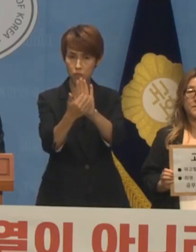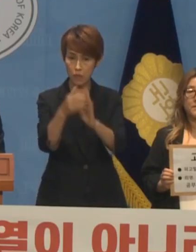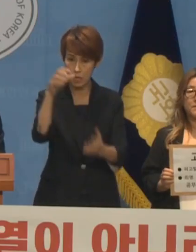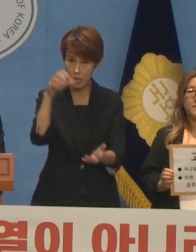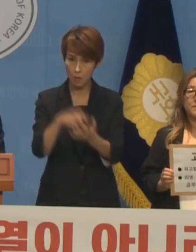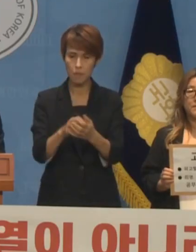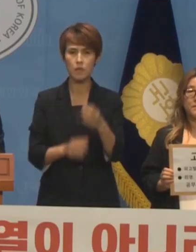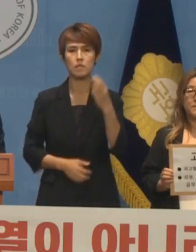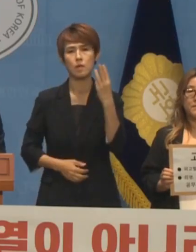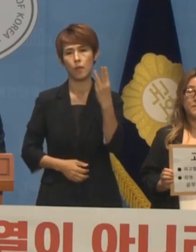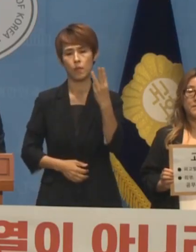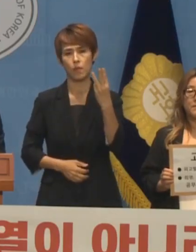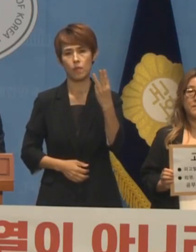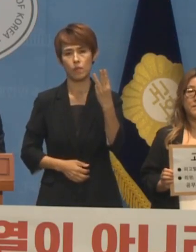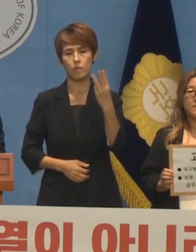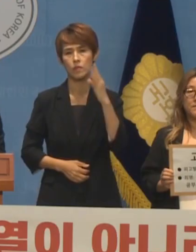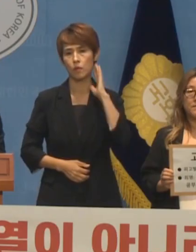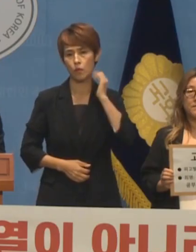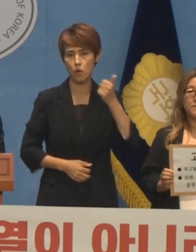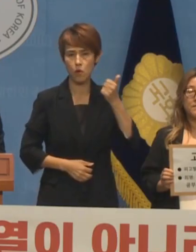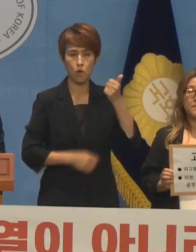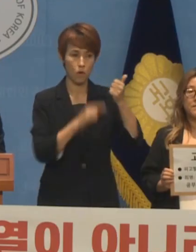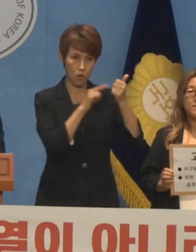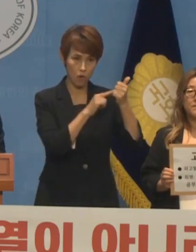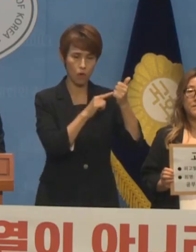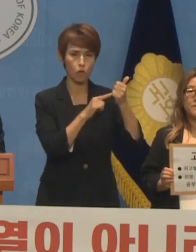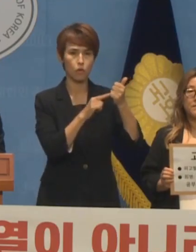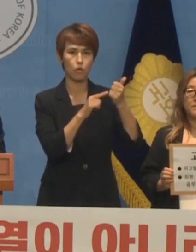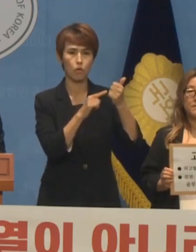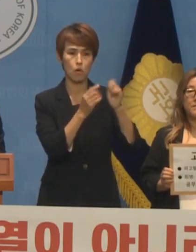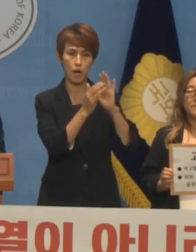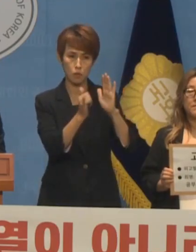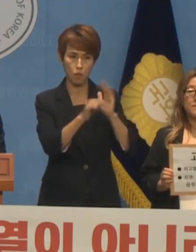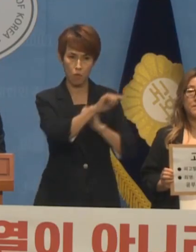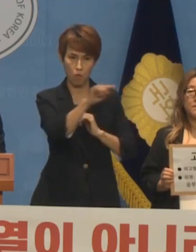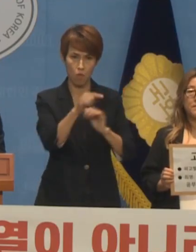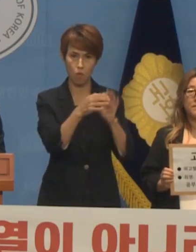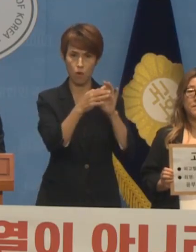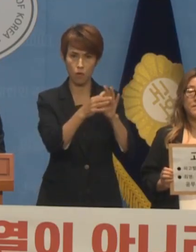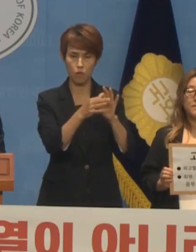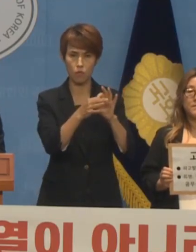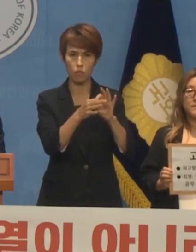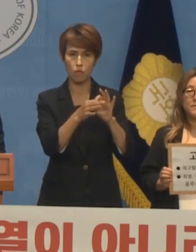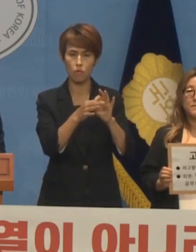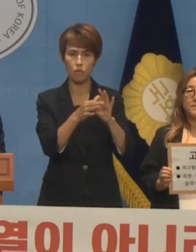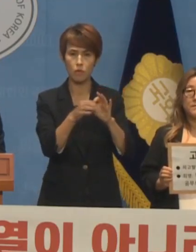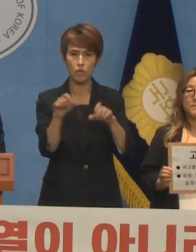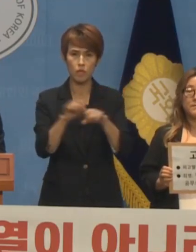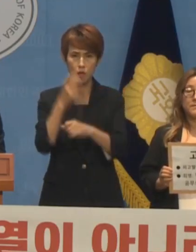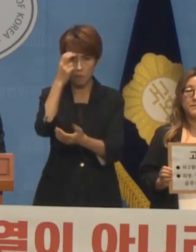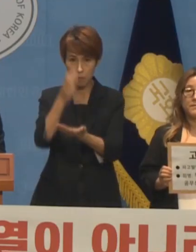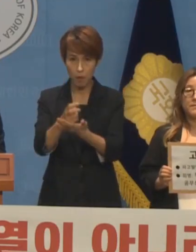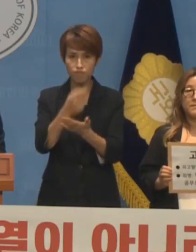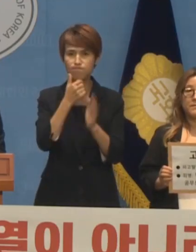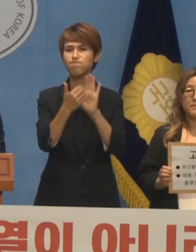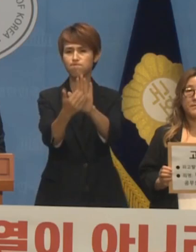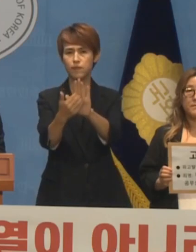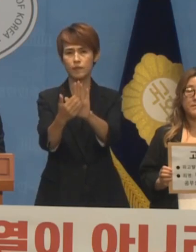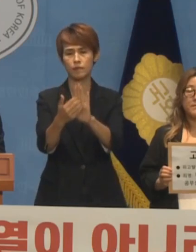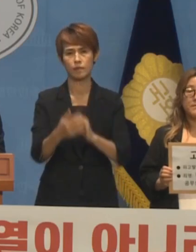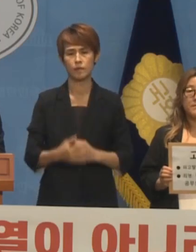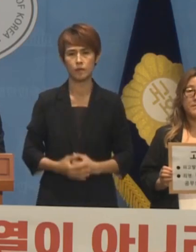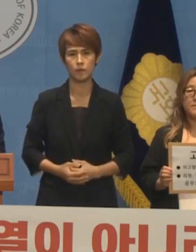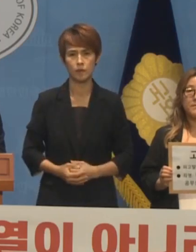총 3번에 걸쳐 대통령 본인과 배우자가 수사 대상인 특검 법안에 대해 거부권을